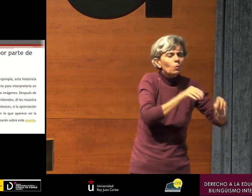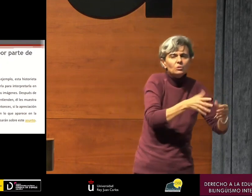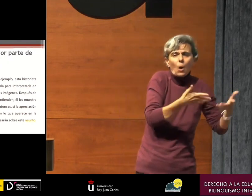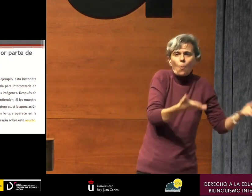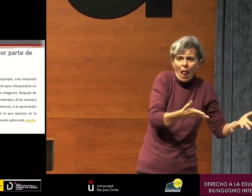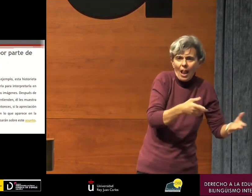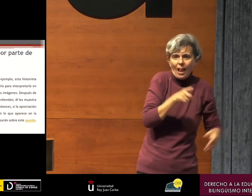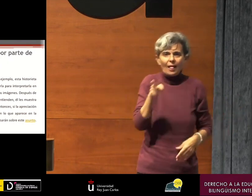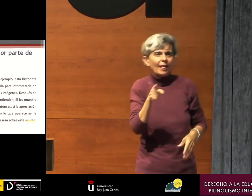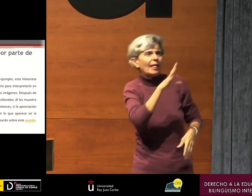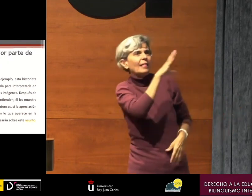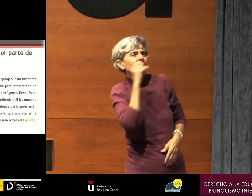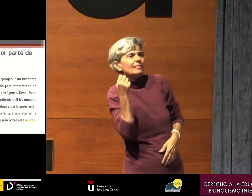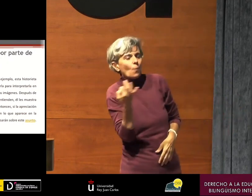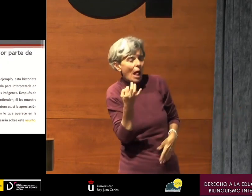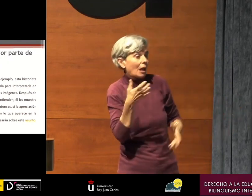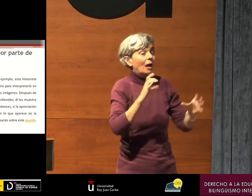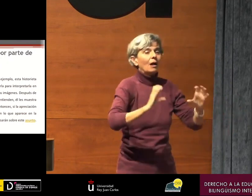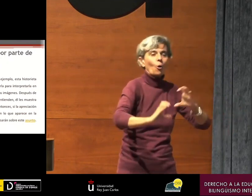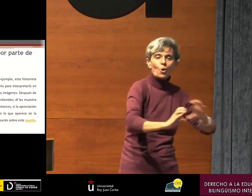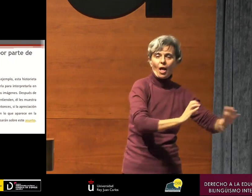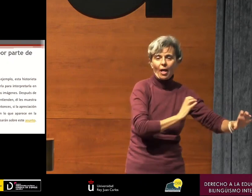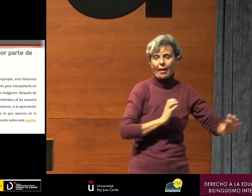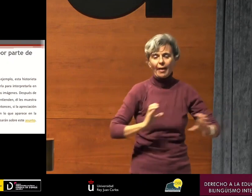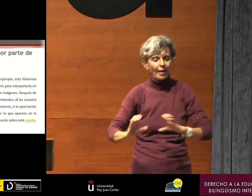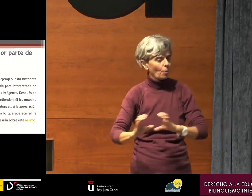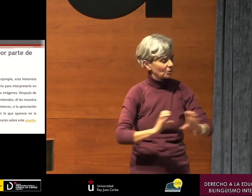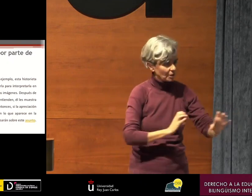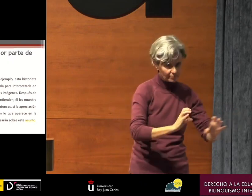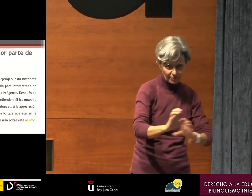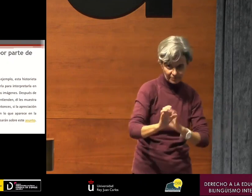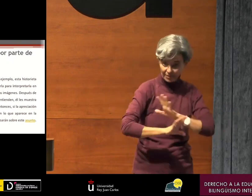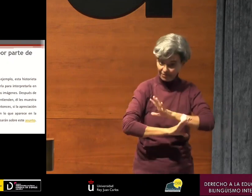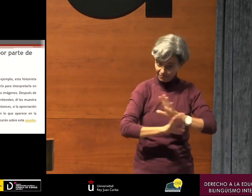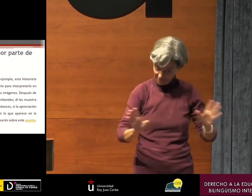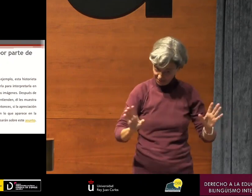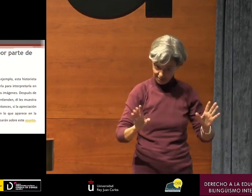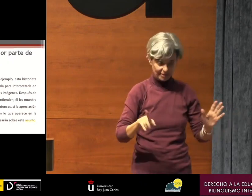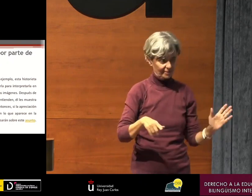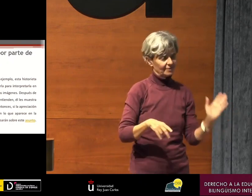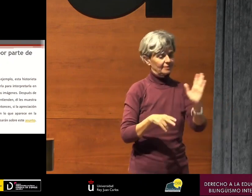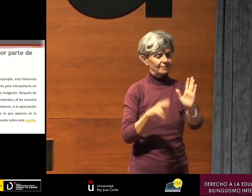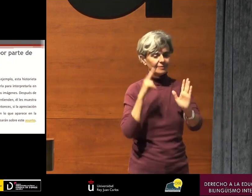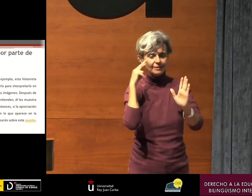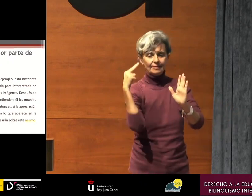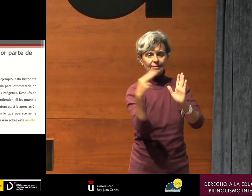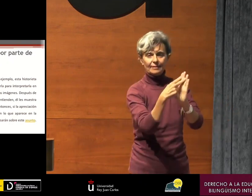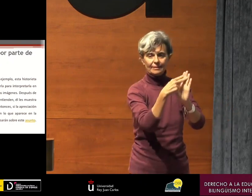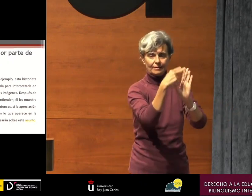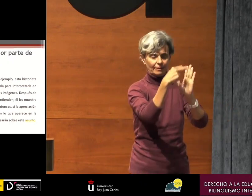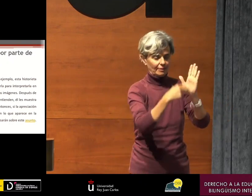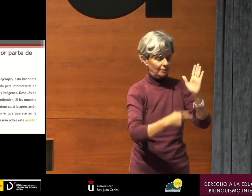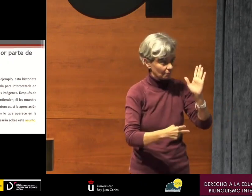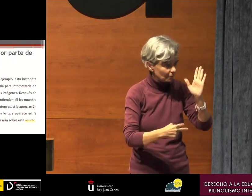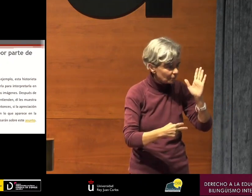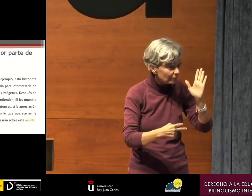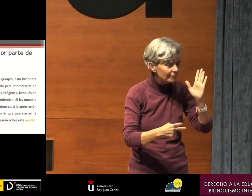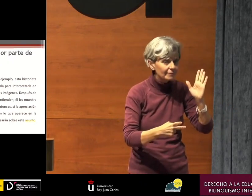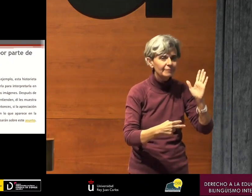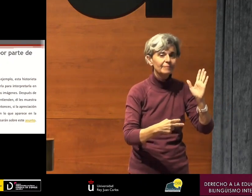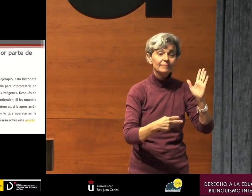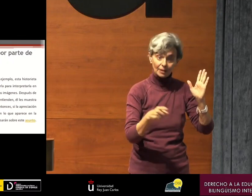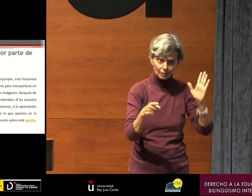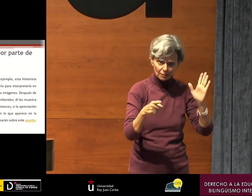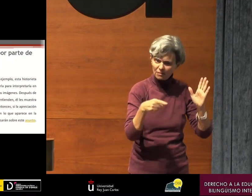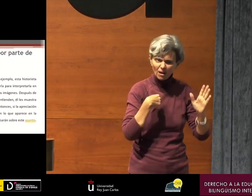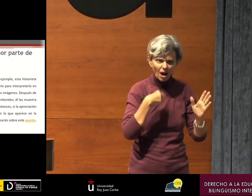pueden deducir dónde nos hemos equivocado, qué es lo que yo he entendido, cuáles son las diferencias y comentarlo entre ellos. Y una vez que se